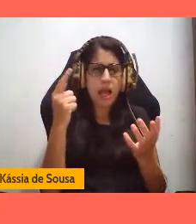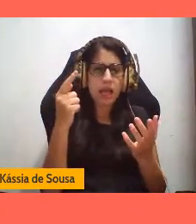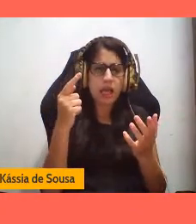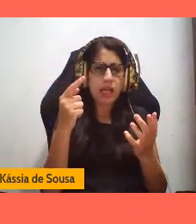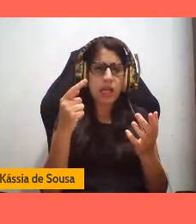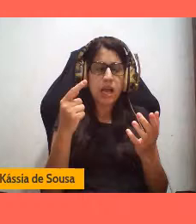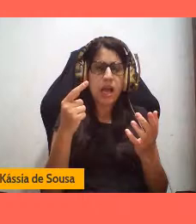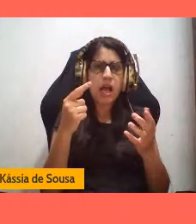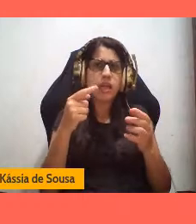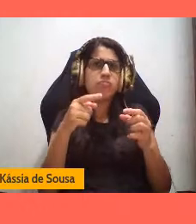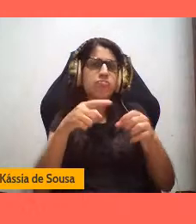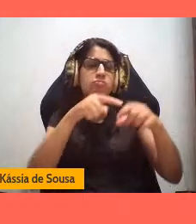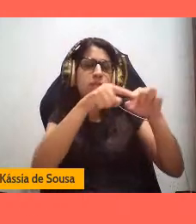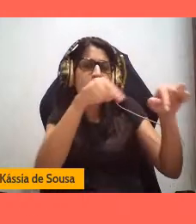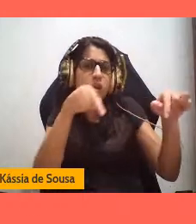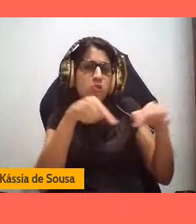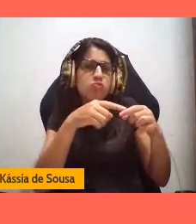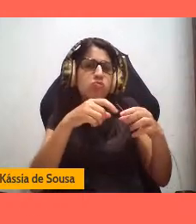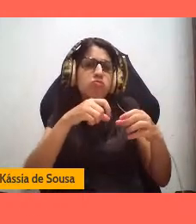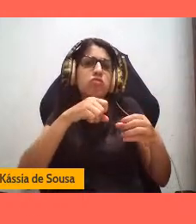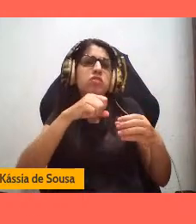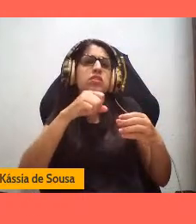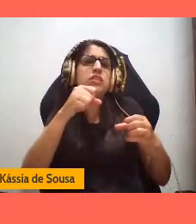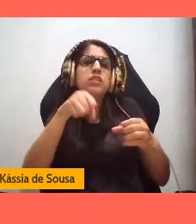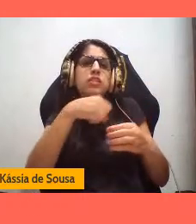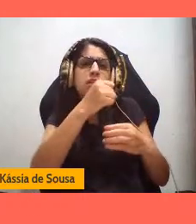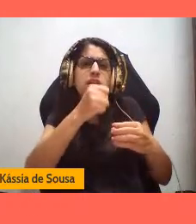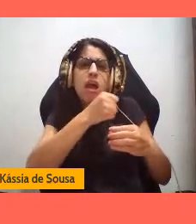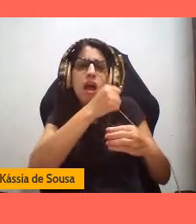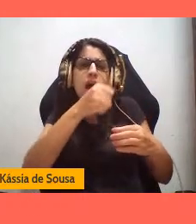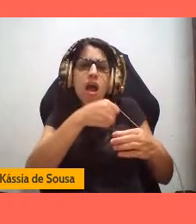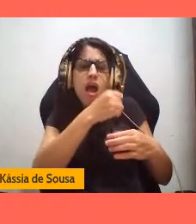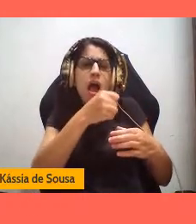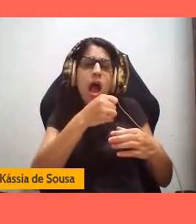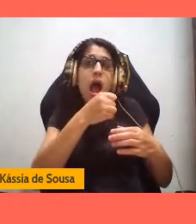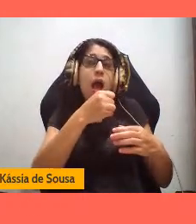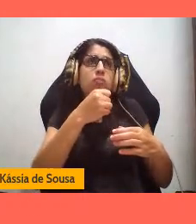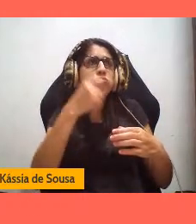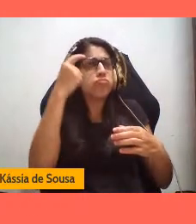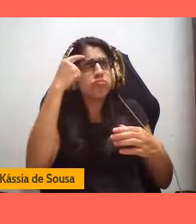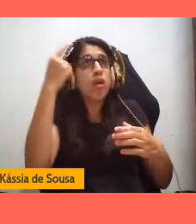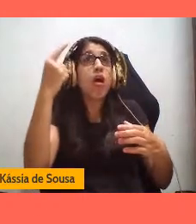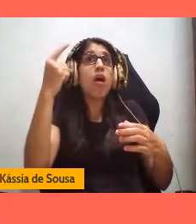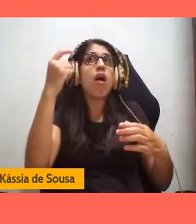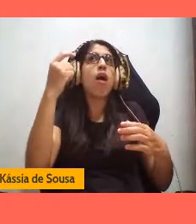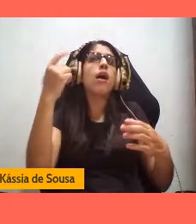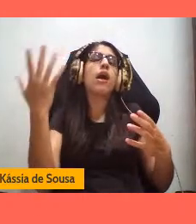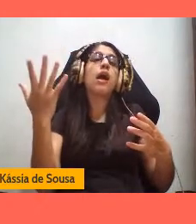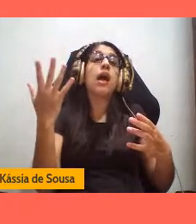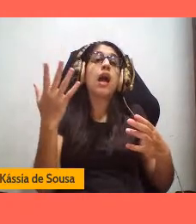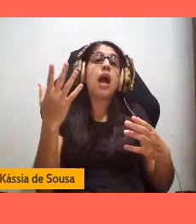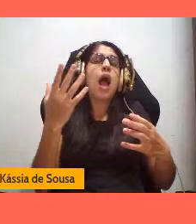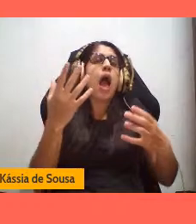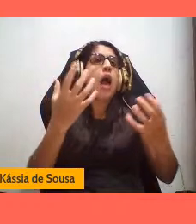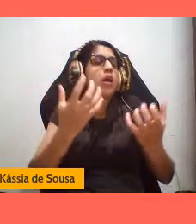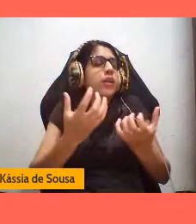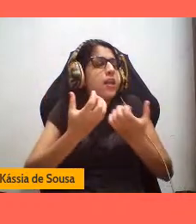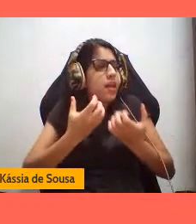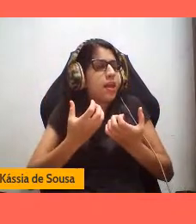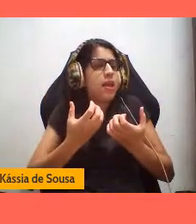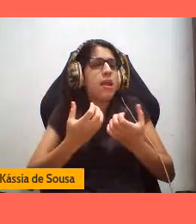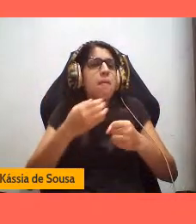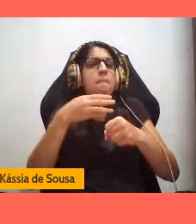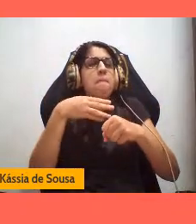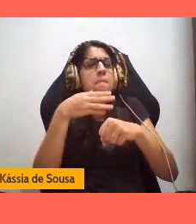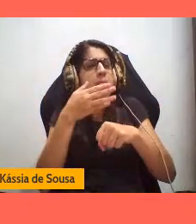na cozinha ali, falando, meu Deus, me despertou, né, a querer participar.